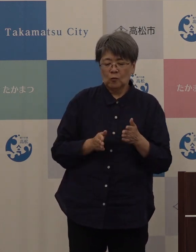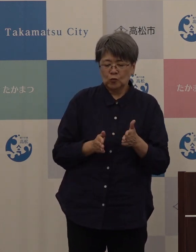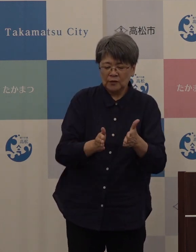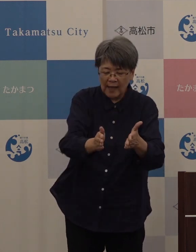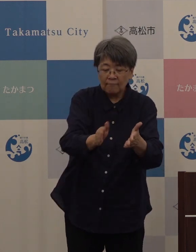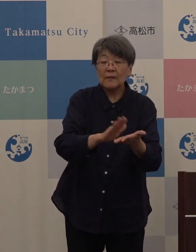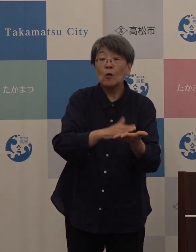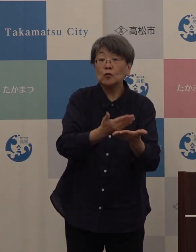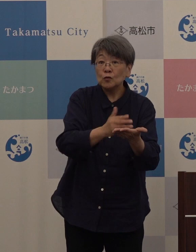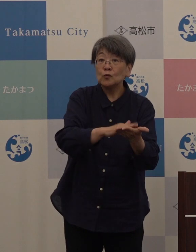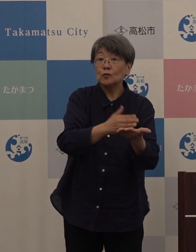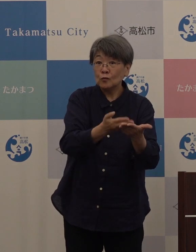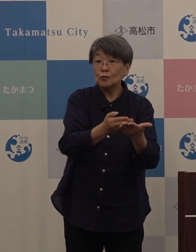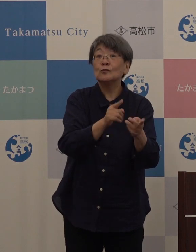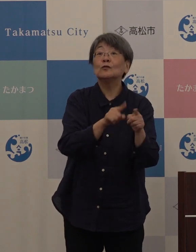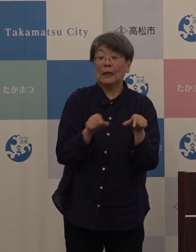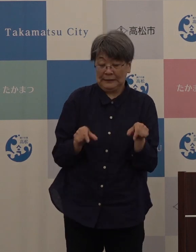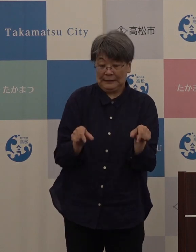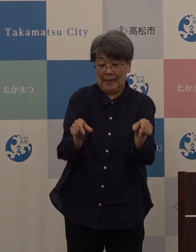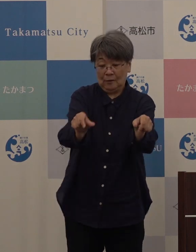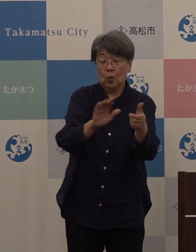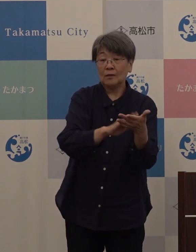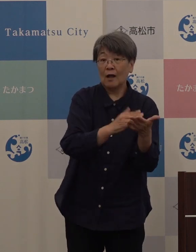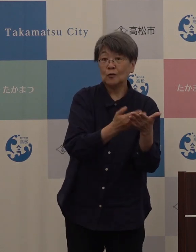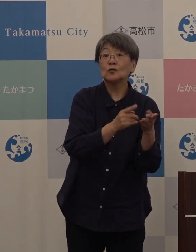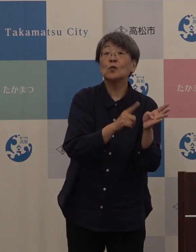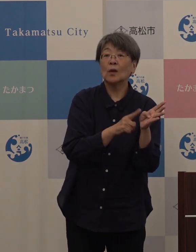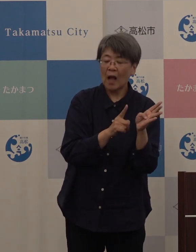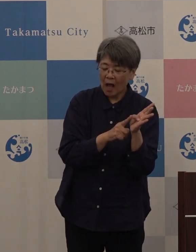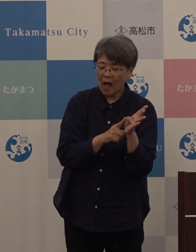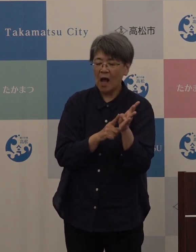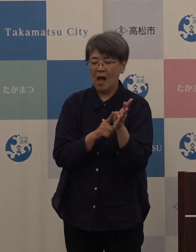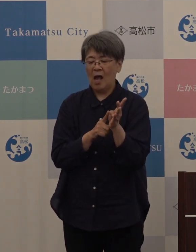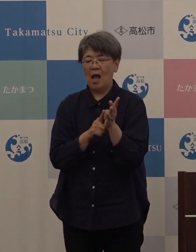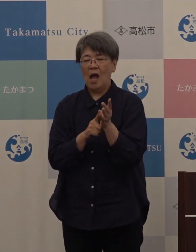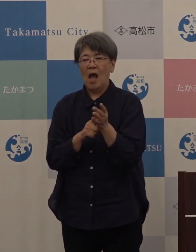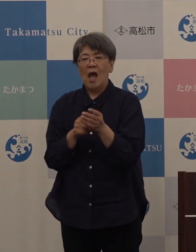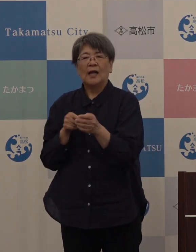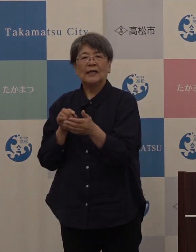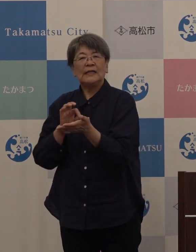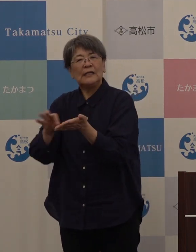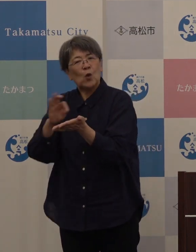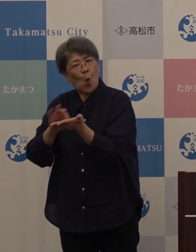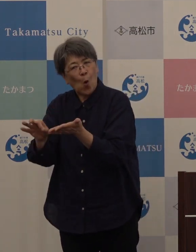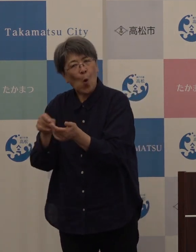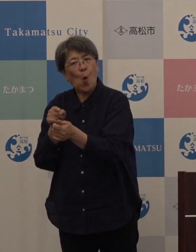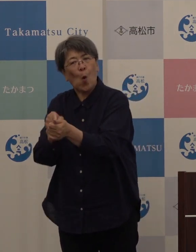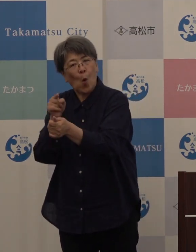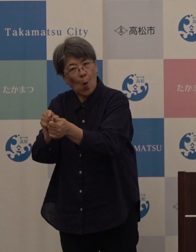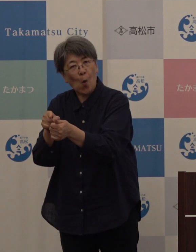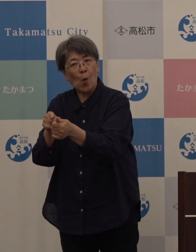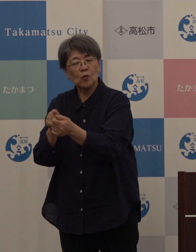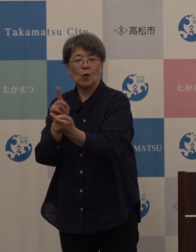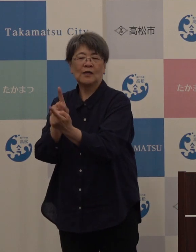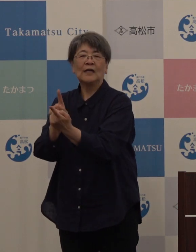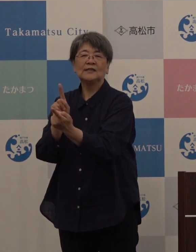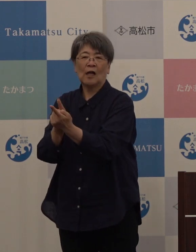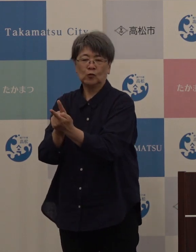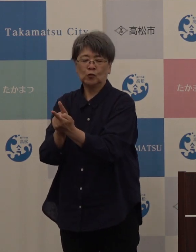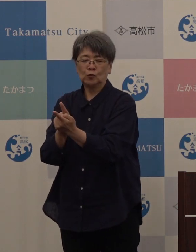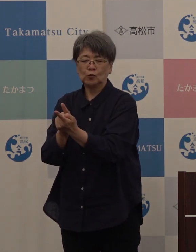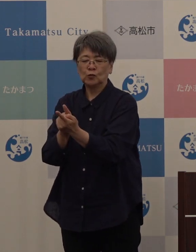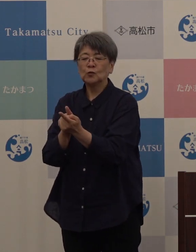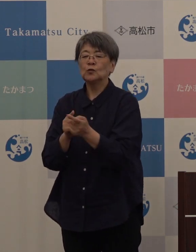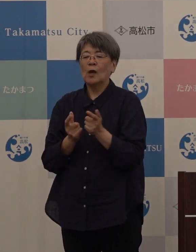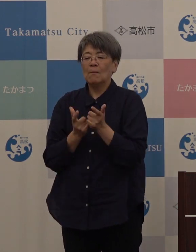ありますとか、あるいは、ソフト面では利用促進対策として乗り継ぎの、補助であり